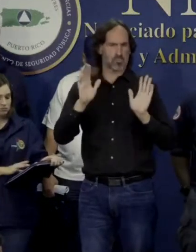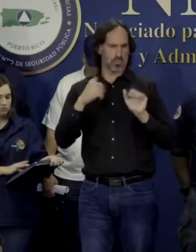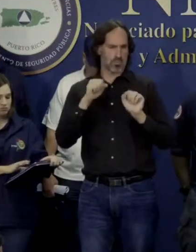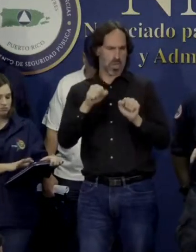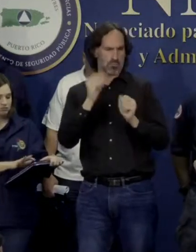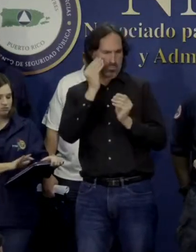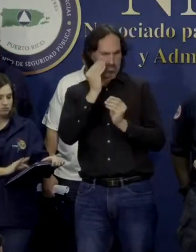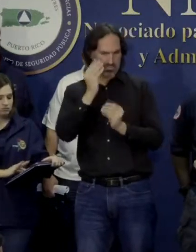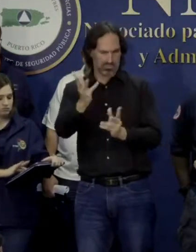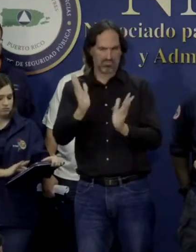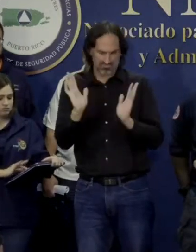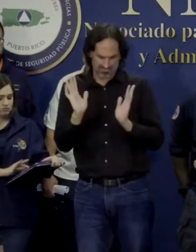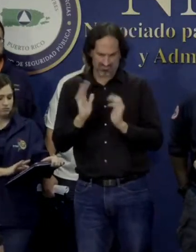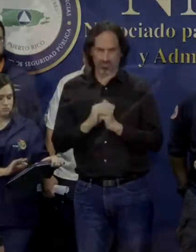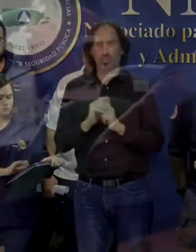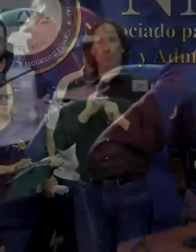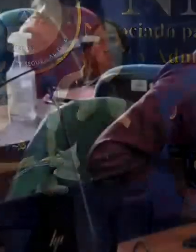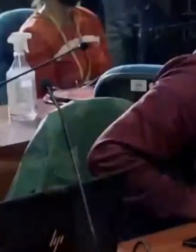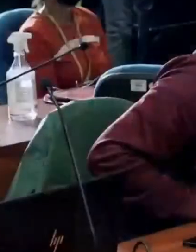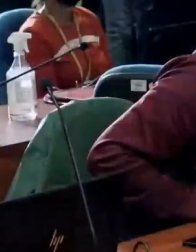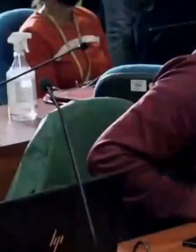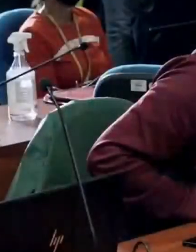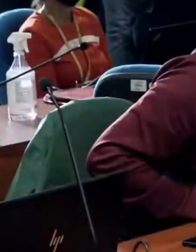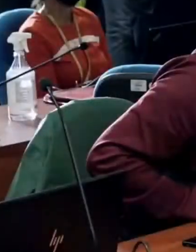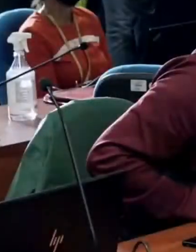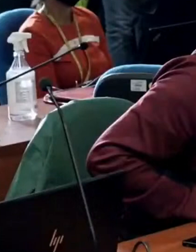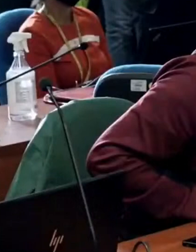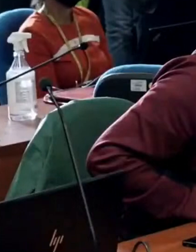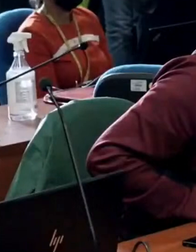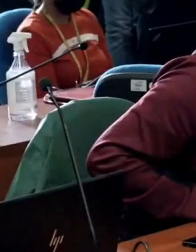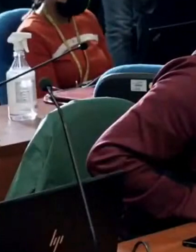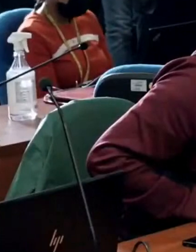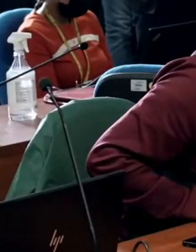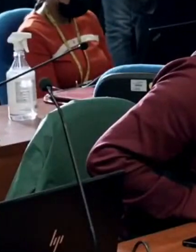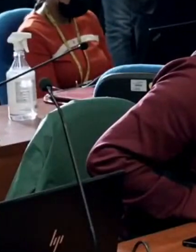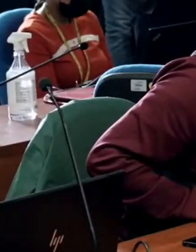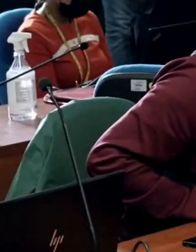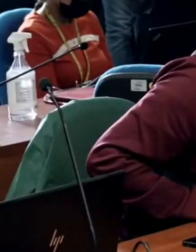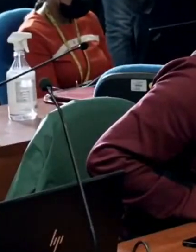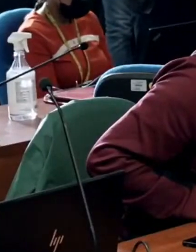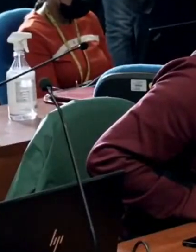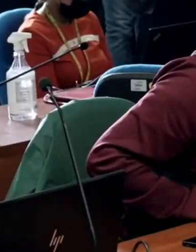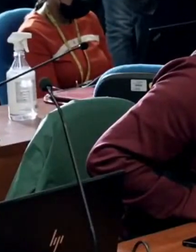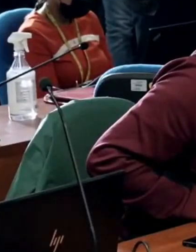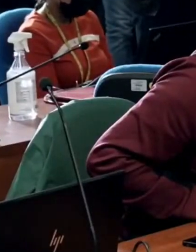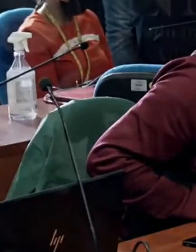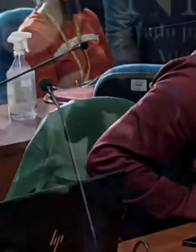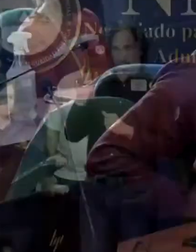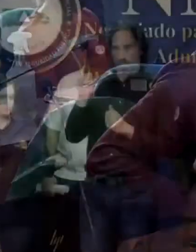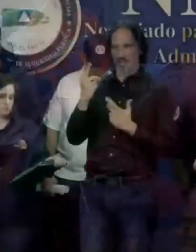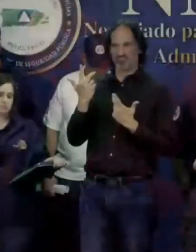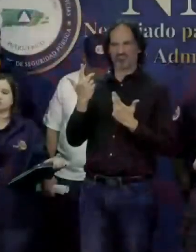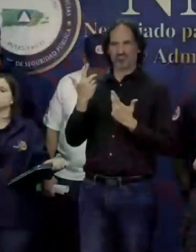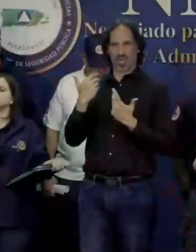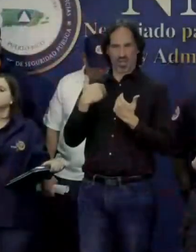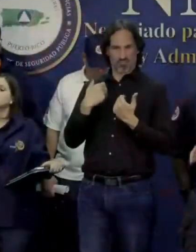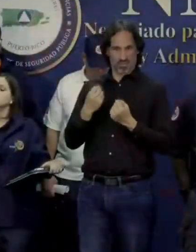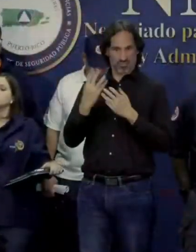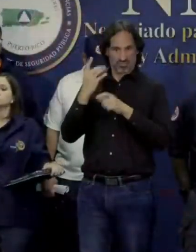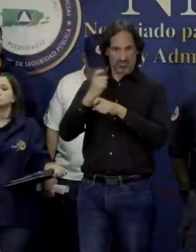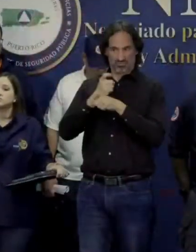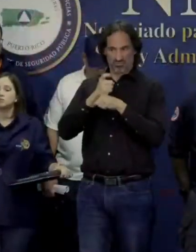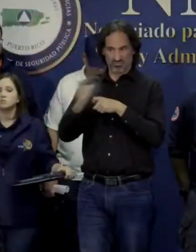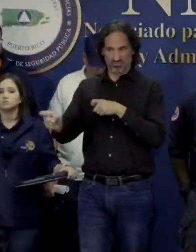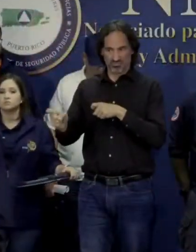necesarias, obviamente, dentro del proceso de evaluación. ¿Y cuándo Luma tendría un estimado de daños, al menos en lo que... Bueno, esperamos lo antes posible. Yo creo que,